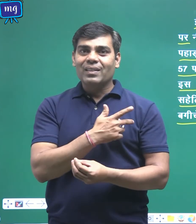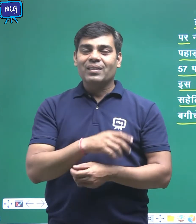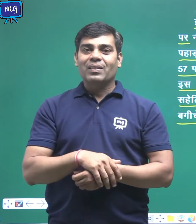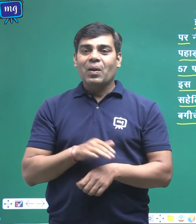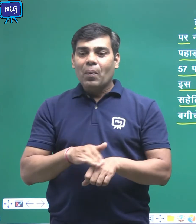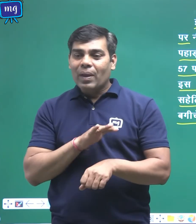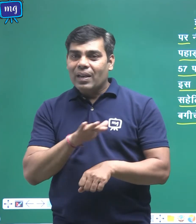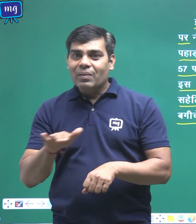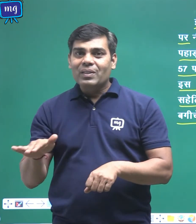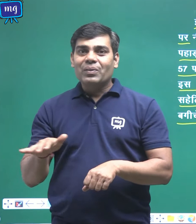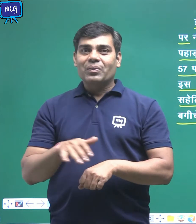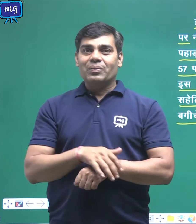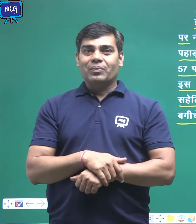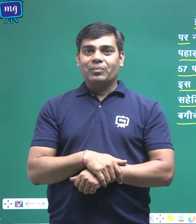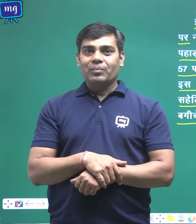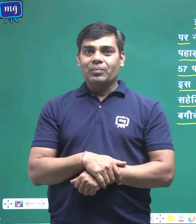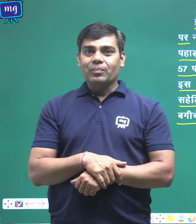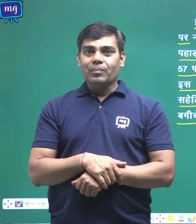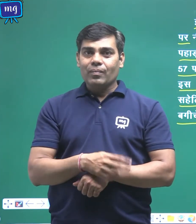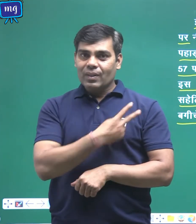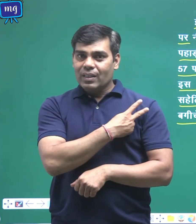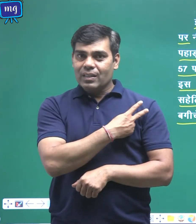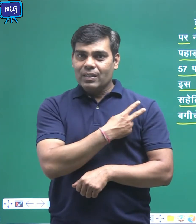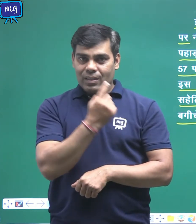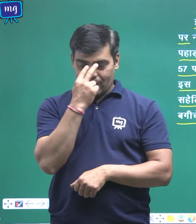प्यारे बच्चों, इस चित्र में